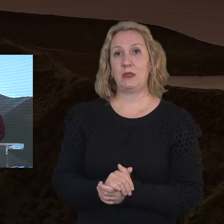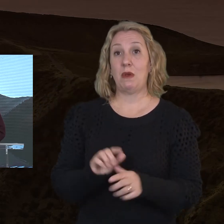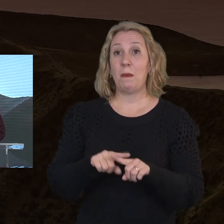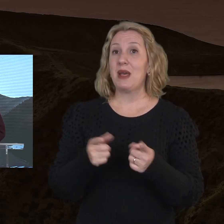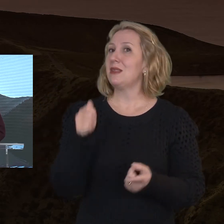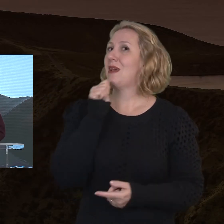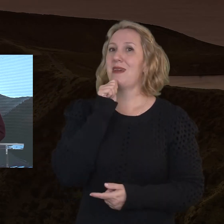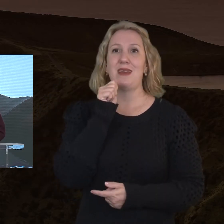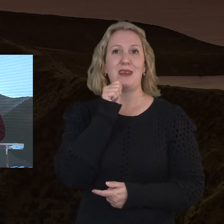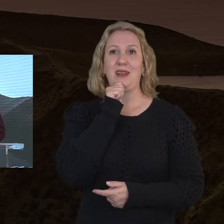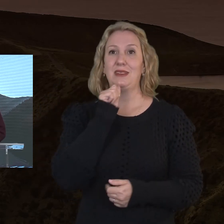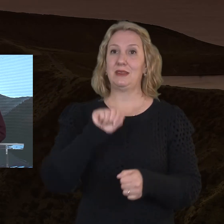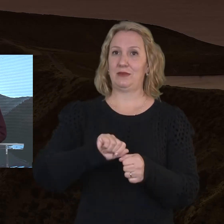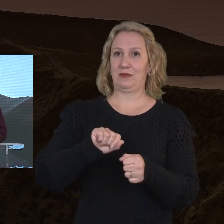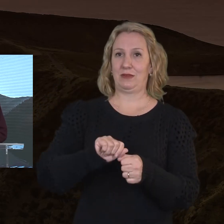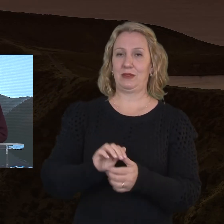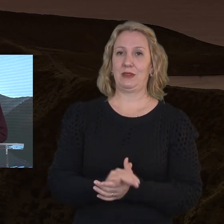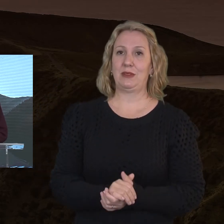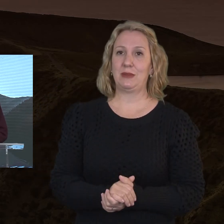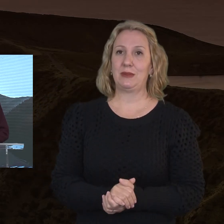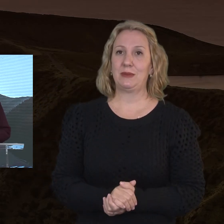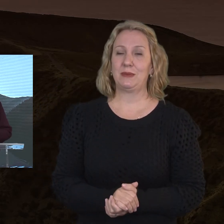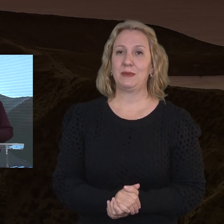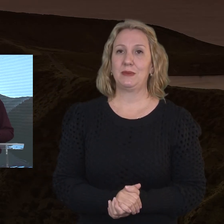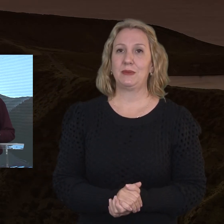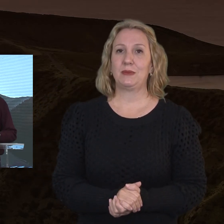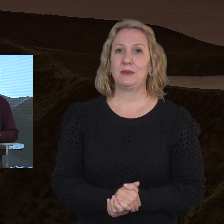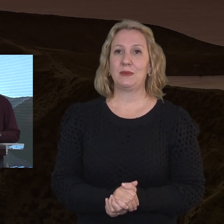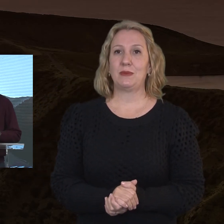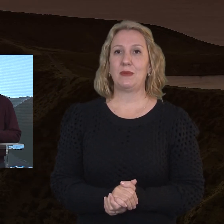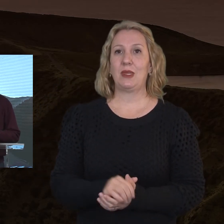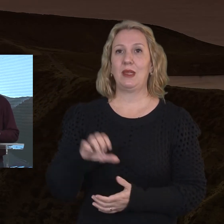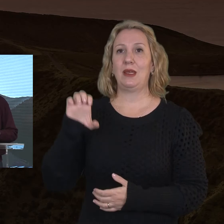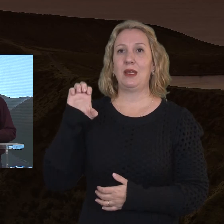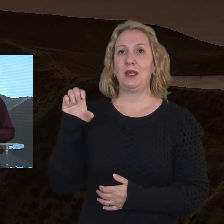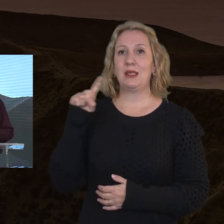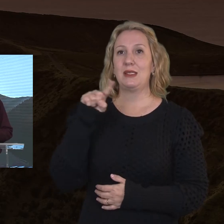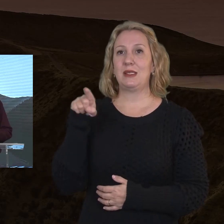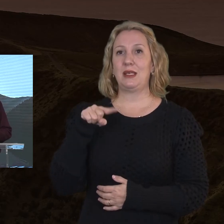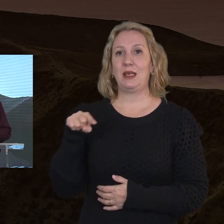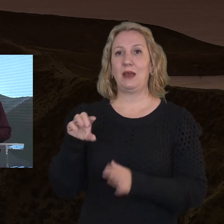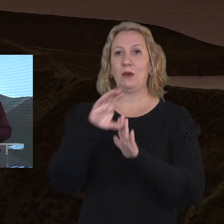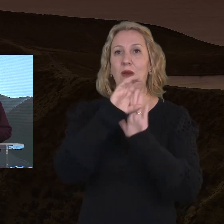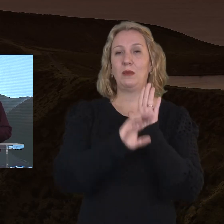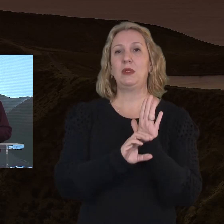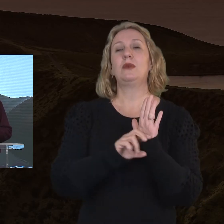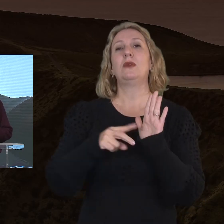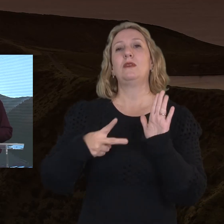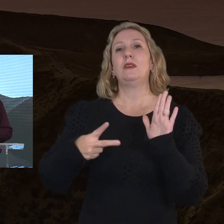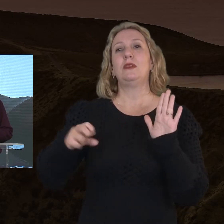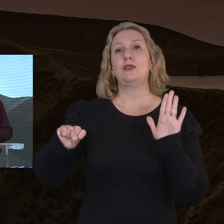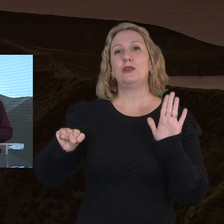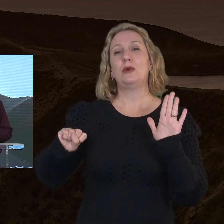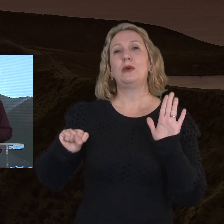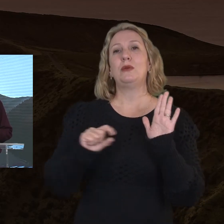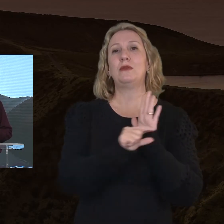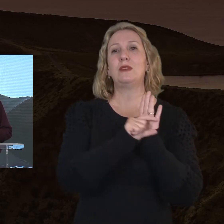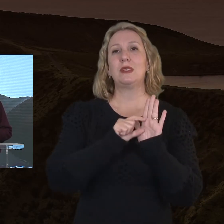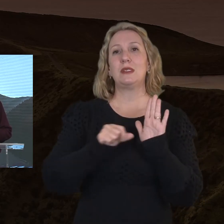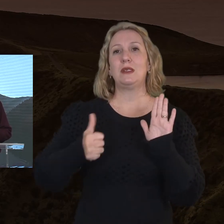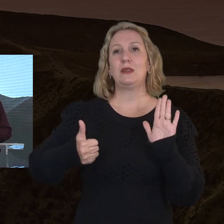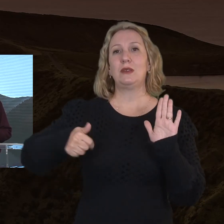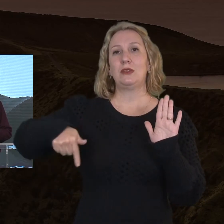sido executada ainda mas está sendo executado agora vamos lá ver vamos ver ezequiel capítulo 28 versículo 17